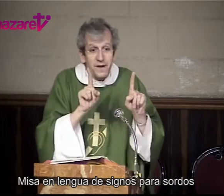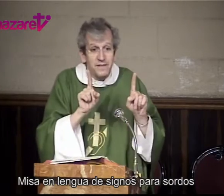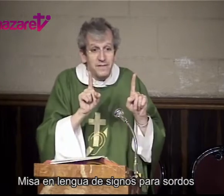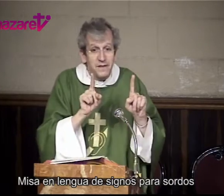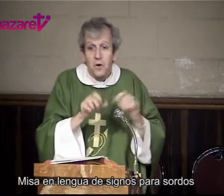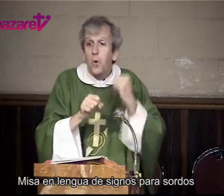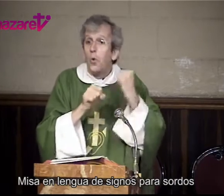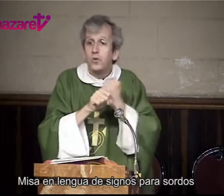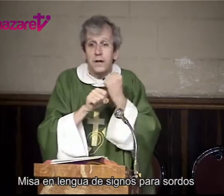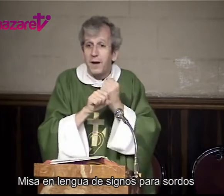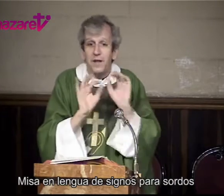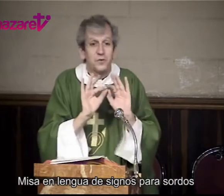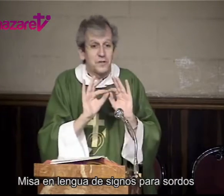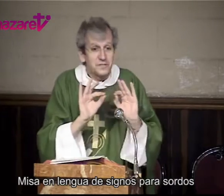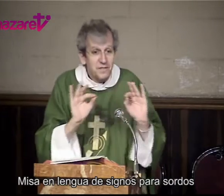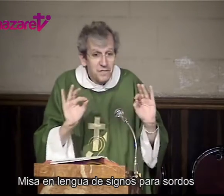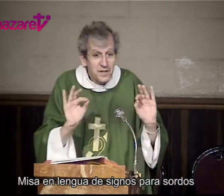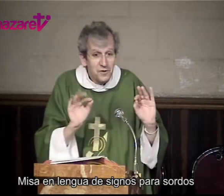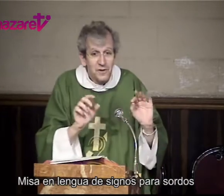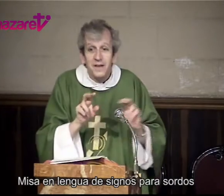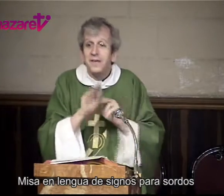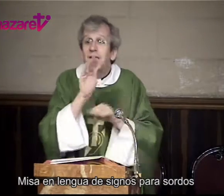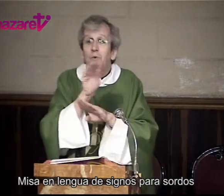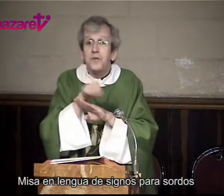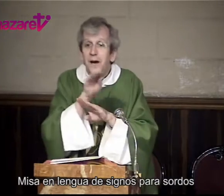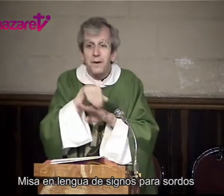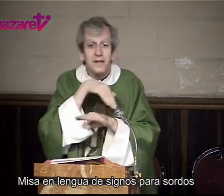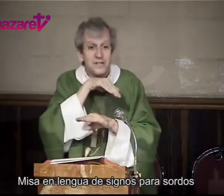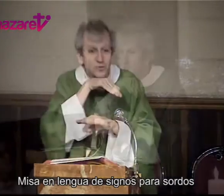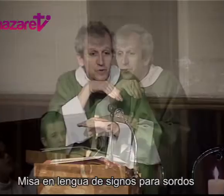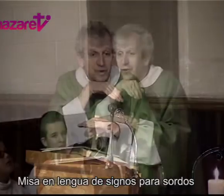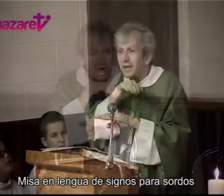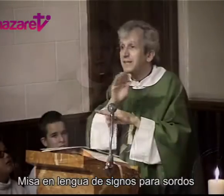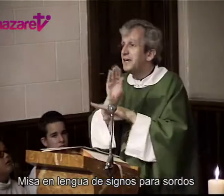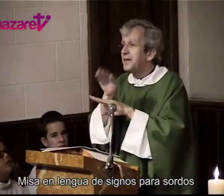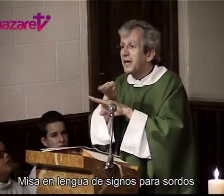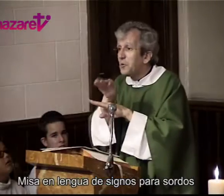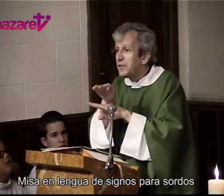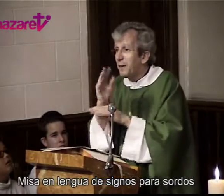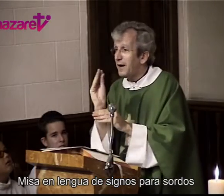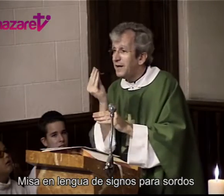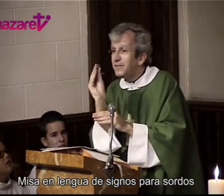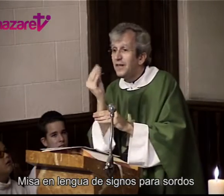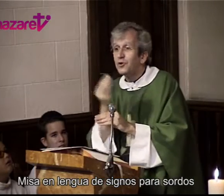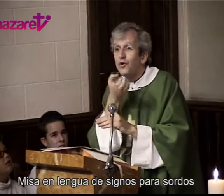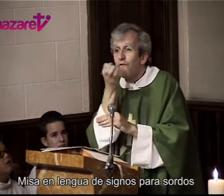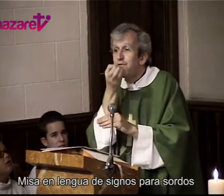diferente, un trabajador sencillo, que cuidaba de sus ovejas, que cuidaba de los